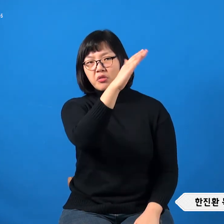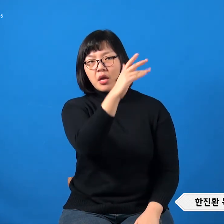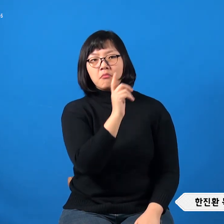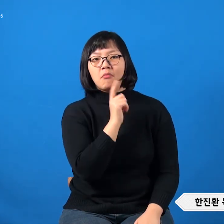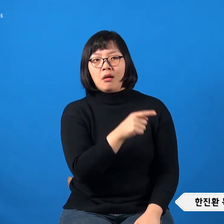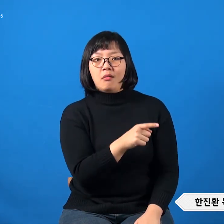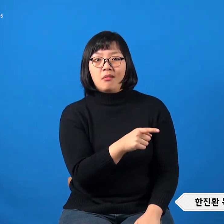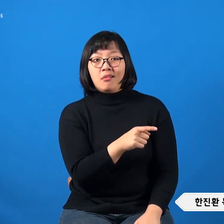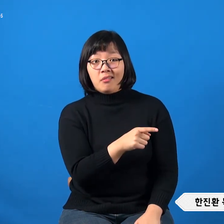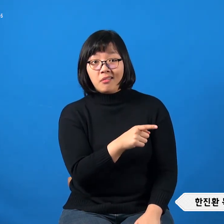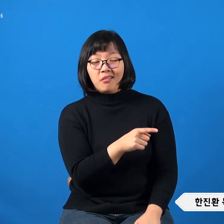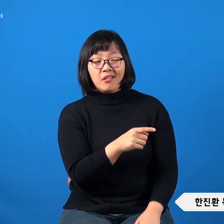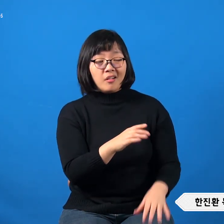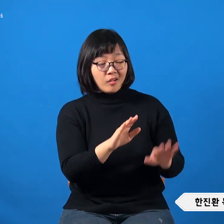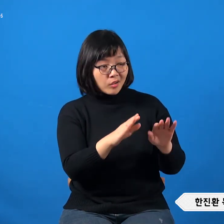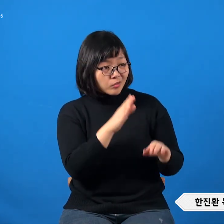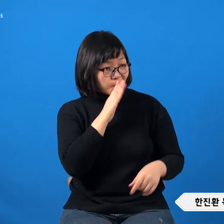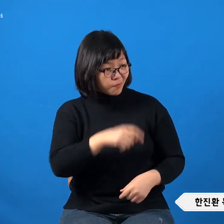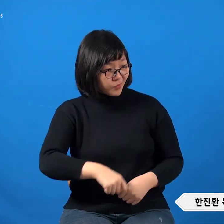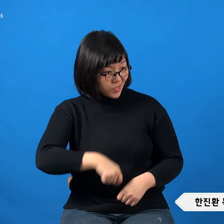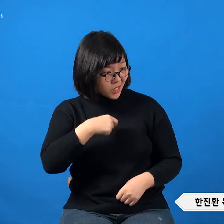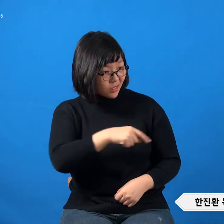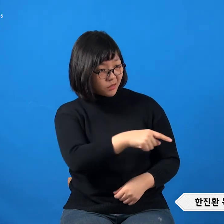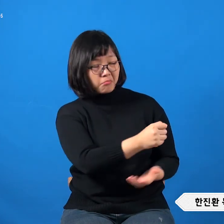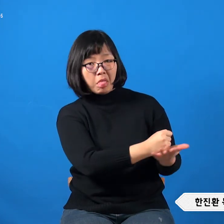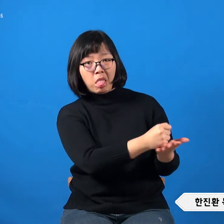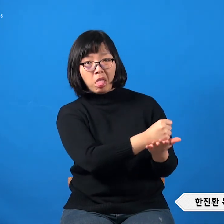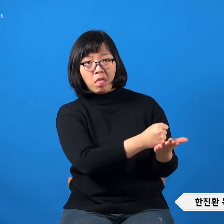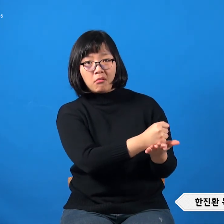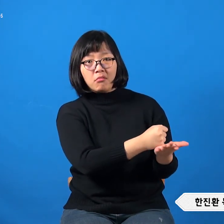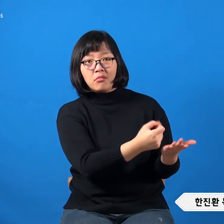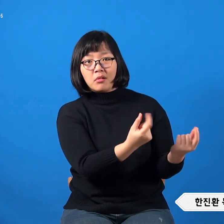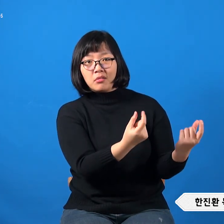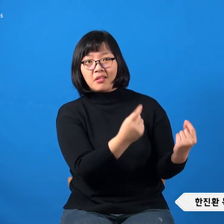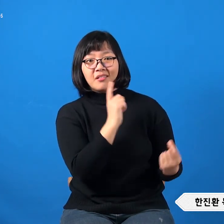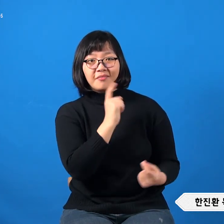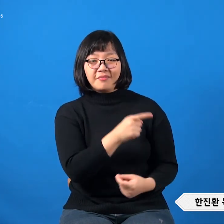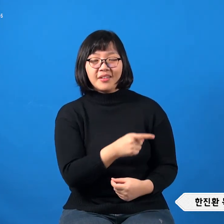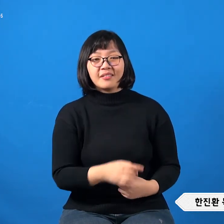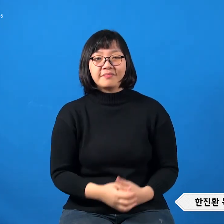현대인들이 사실 의료과학 미신에 걸려있는 것이다.